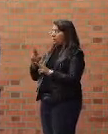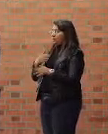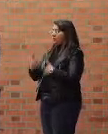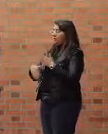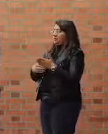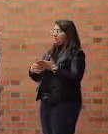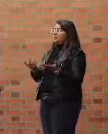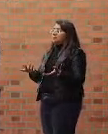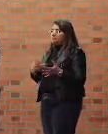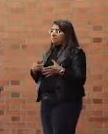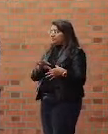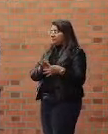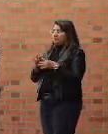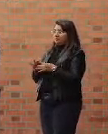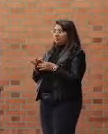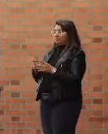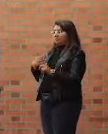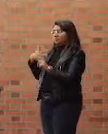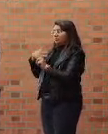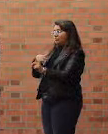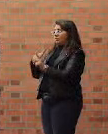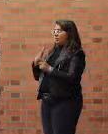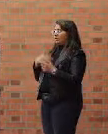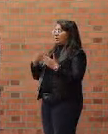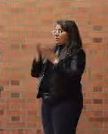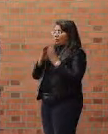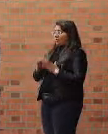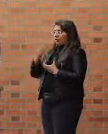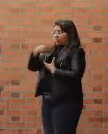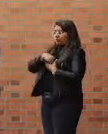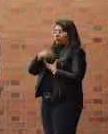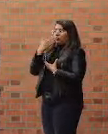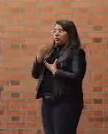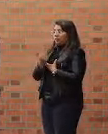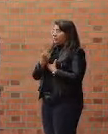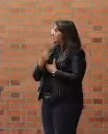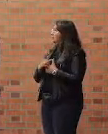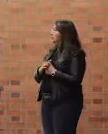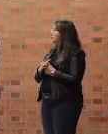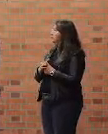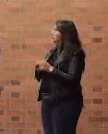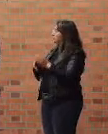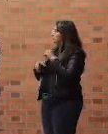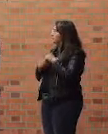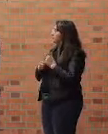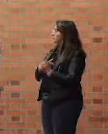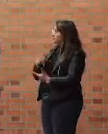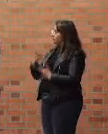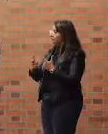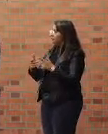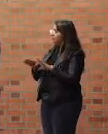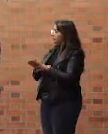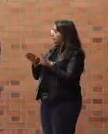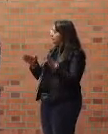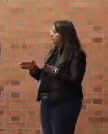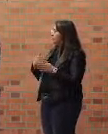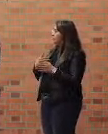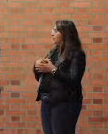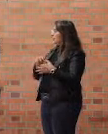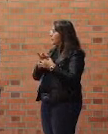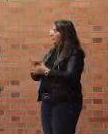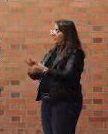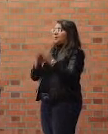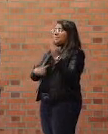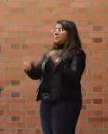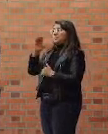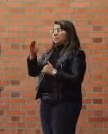un territorio en disputa que es el cuerpo de las mujeres por eso para causa justa y para la mesa es y seguirá siendo